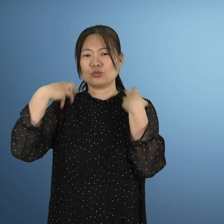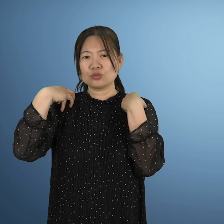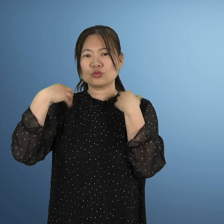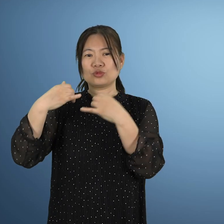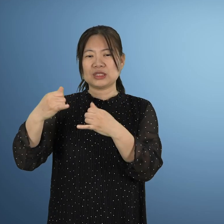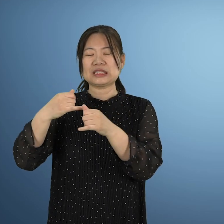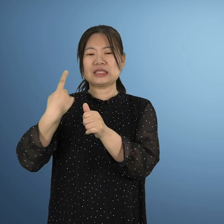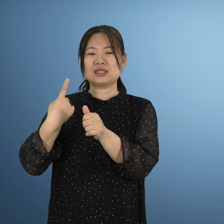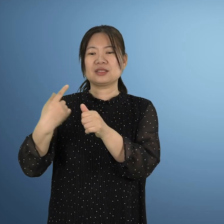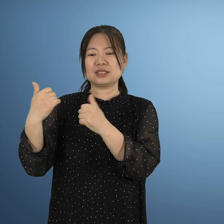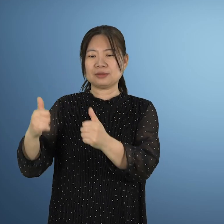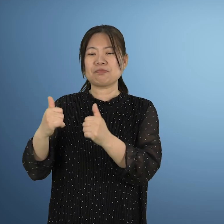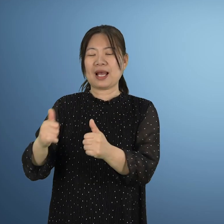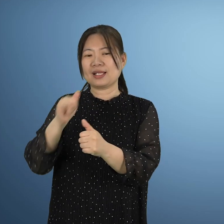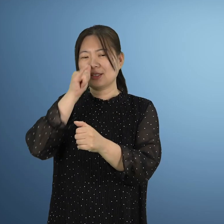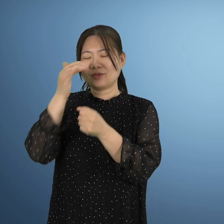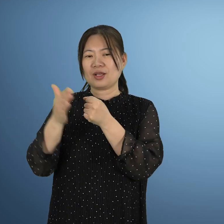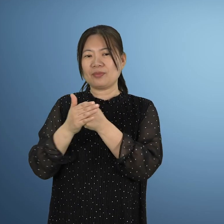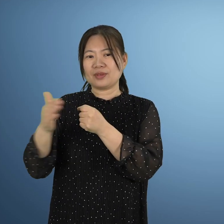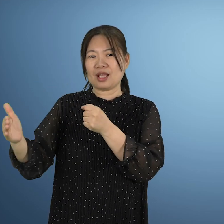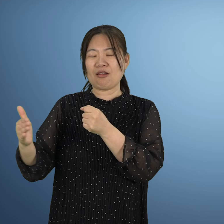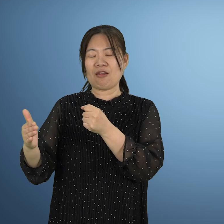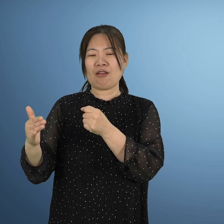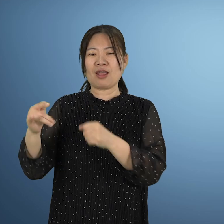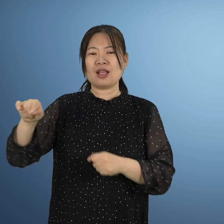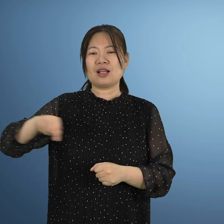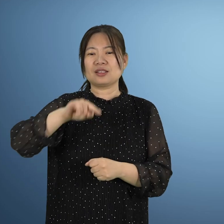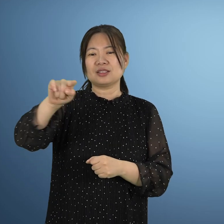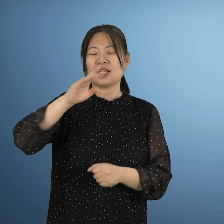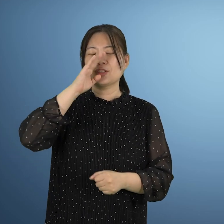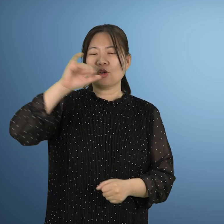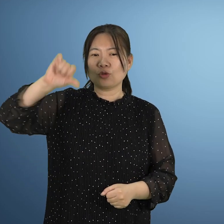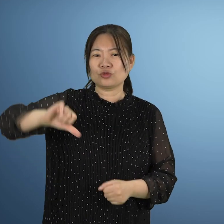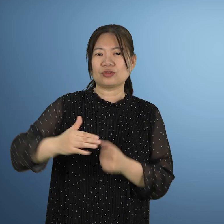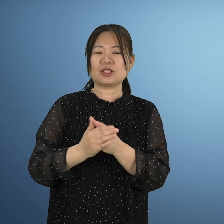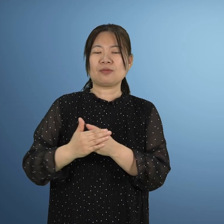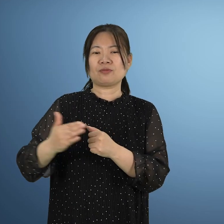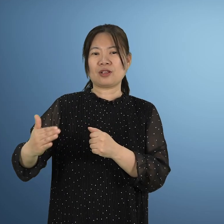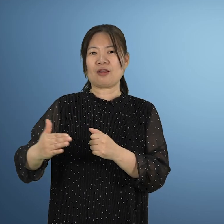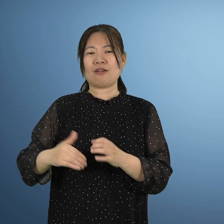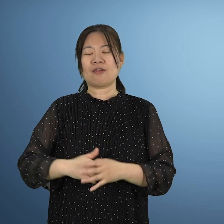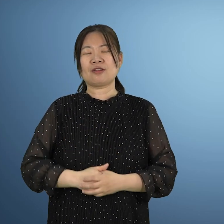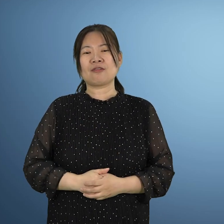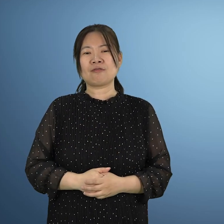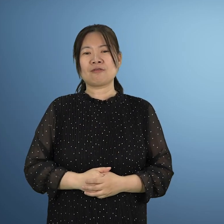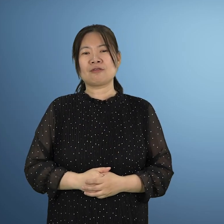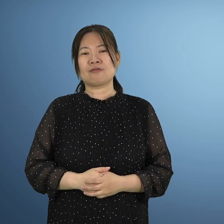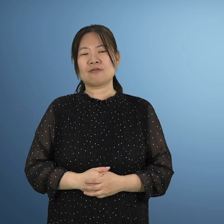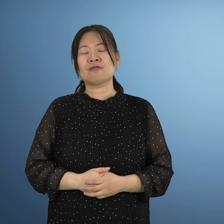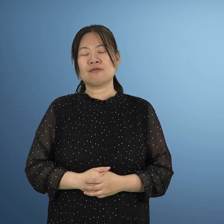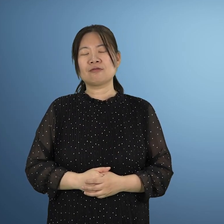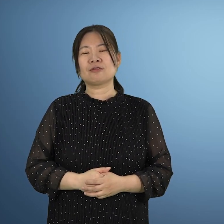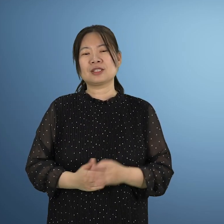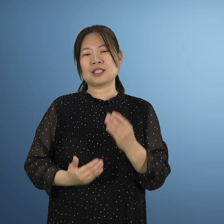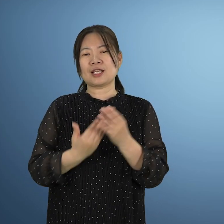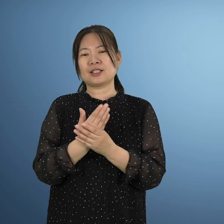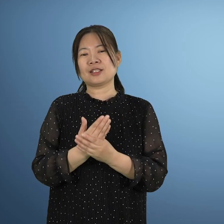그래서 교회를 핍박한 공산당들에 대한 저주로 그냥 매도를 했어요.